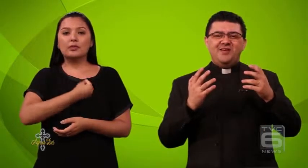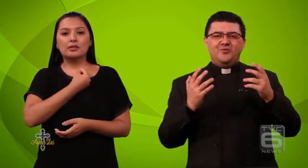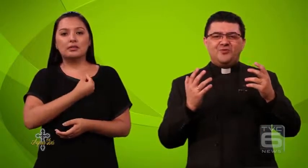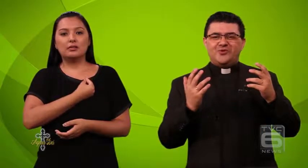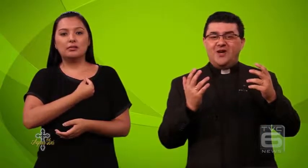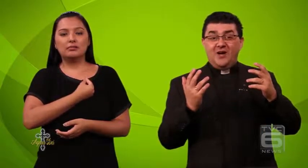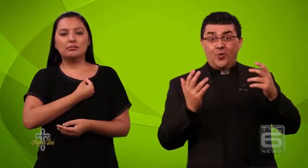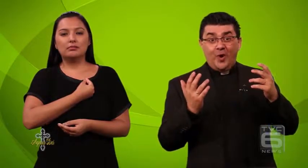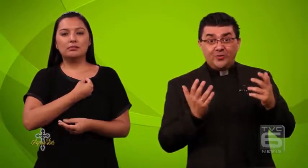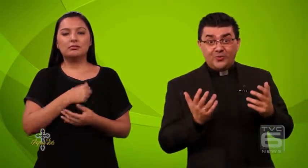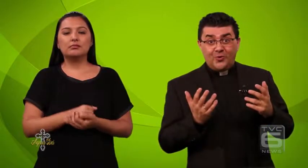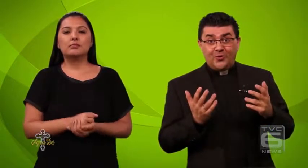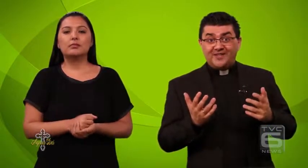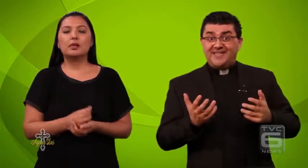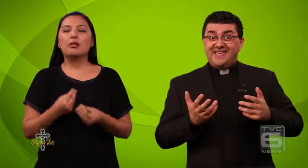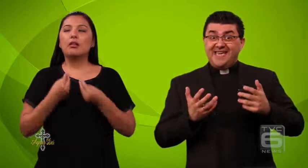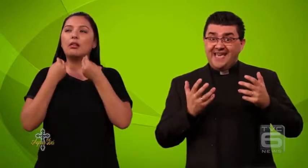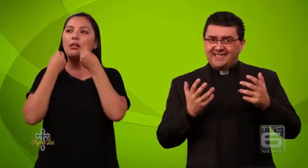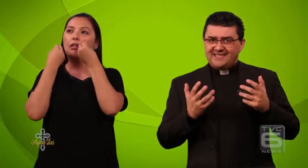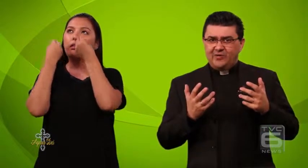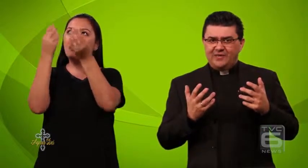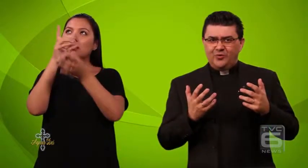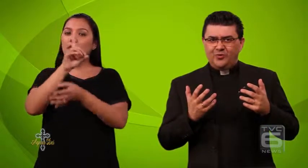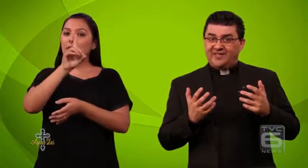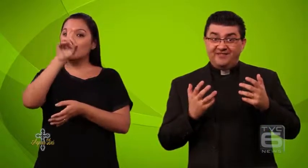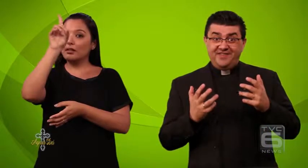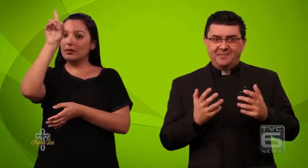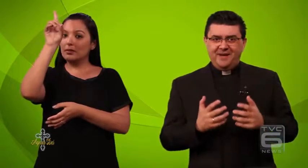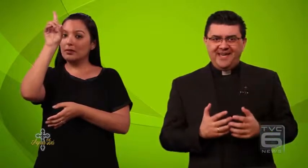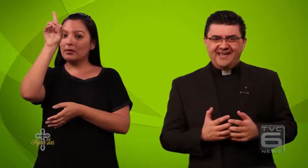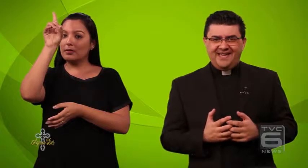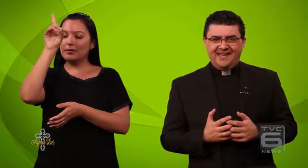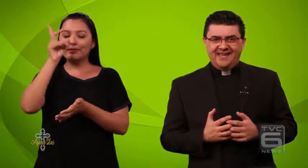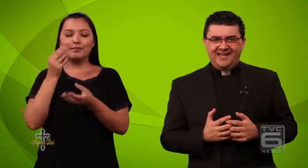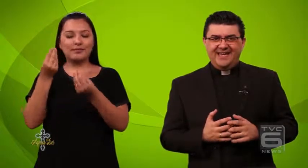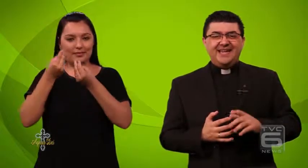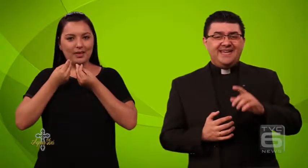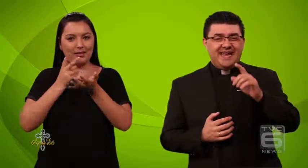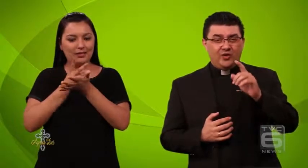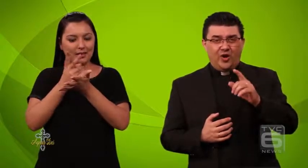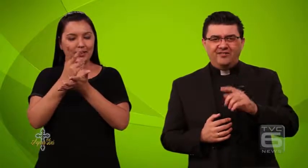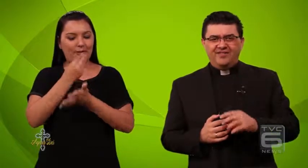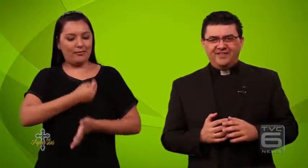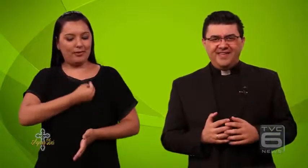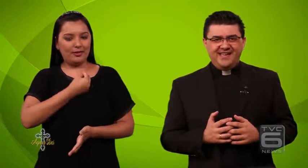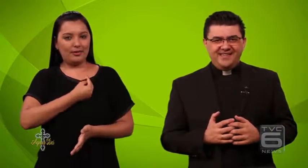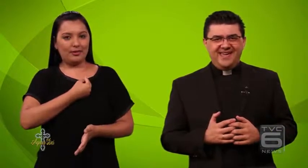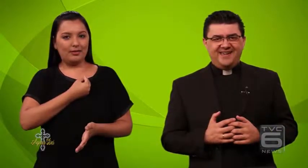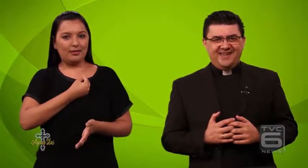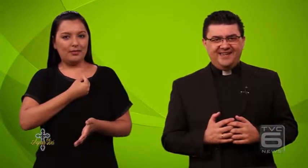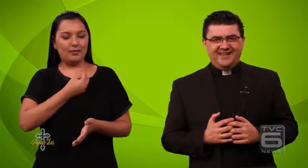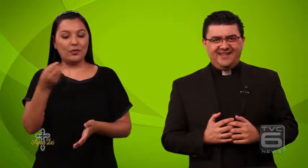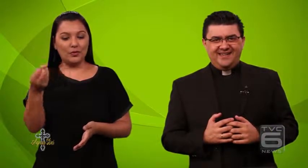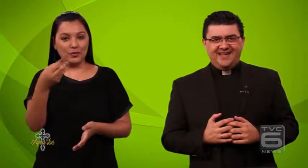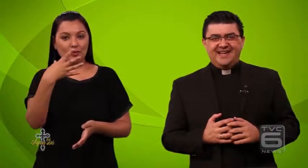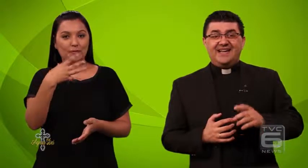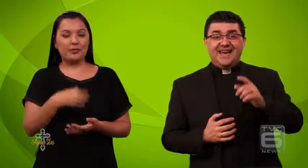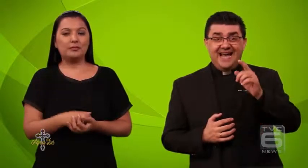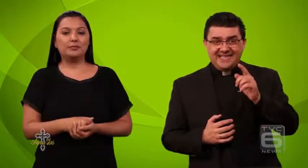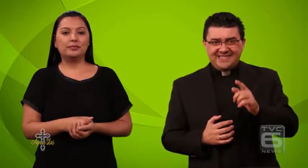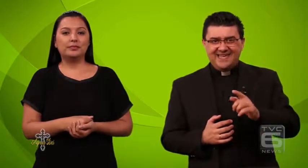pascal é da primavera espiritual. São 50 dias, da Páscoa